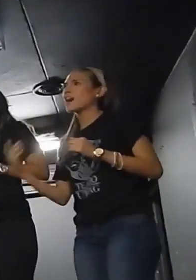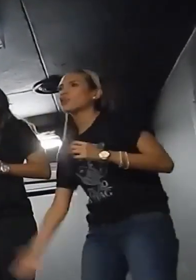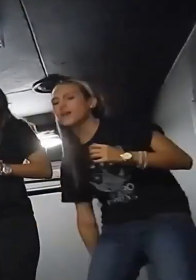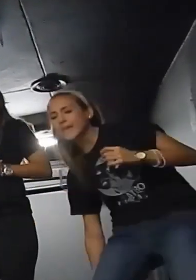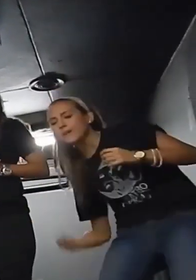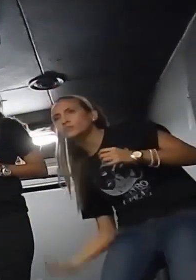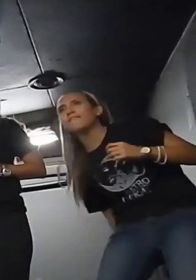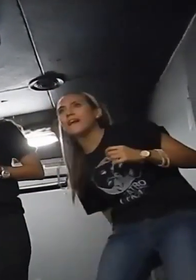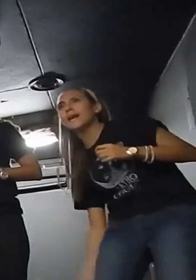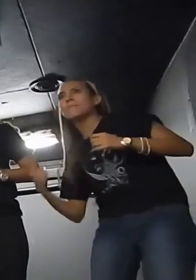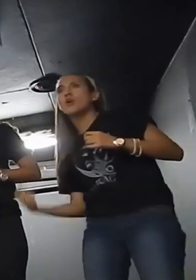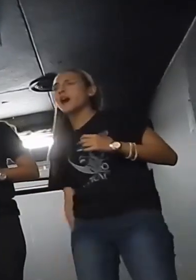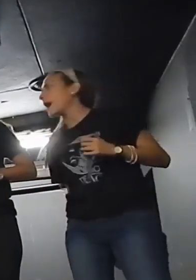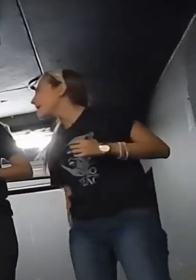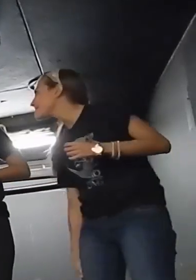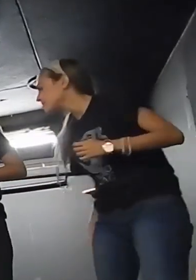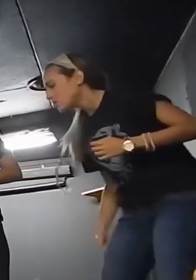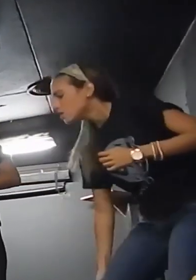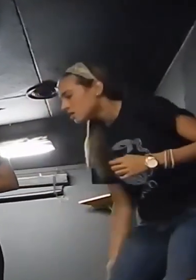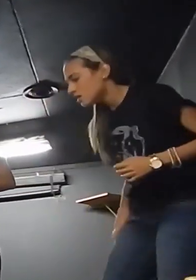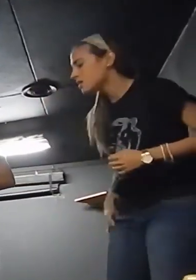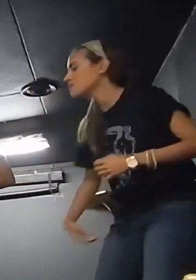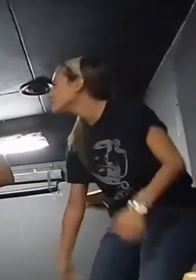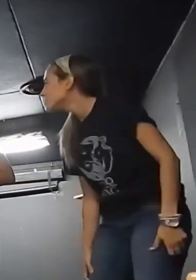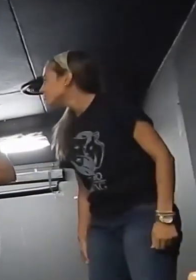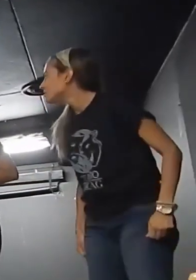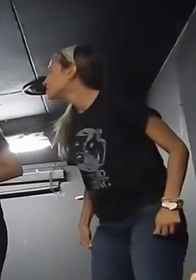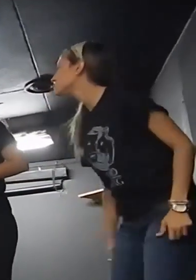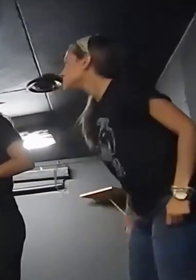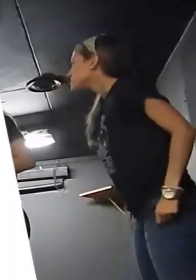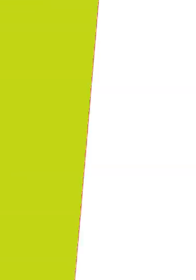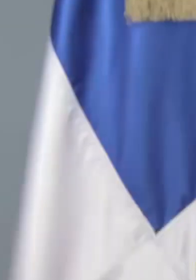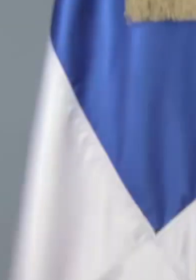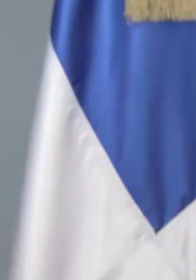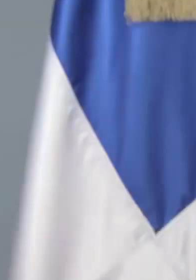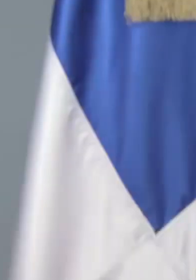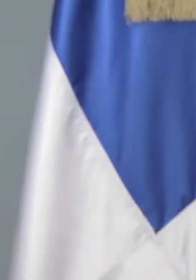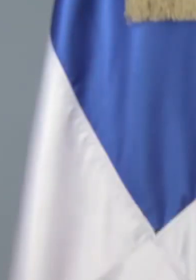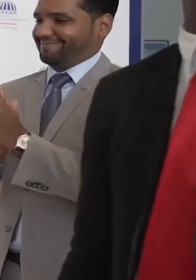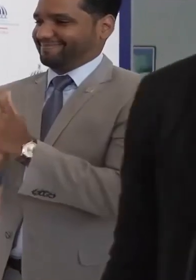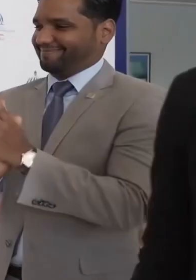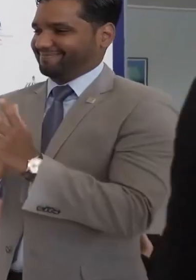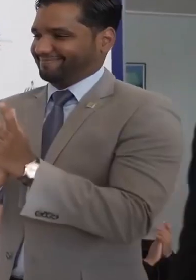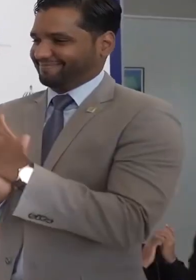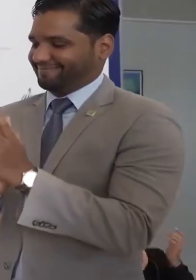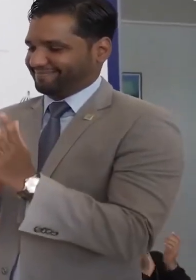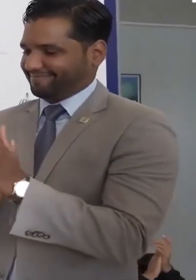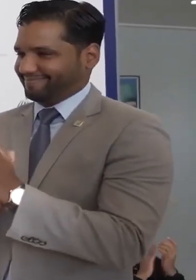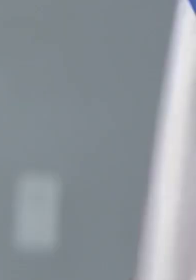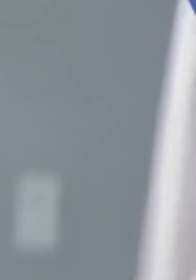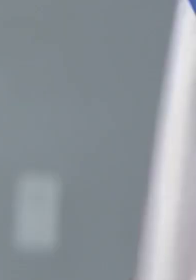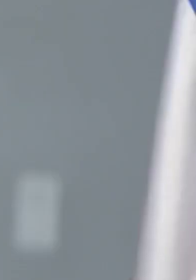teatro de improvisación del caribe del 27 al 31 de julio otorgan premios resiliencia del